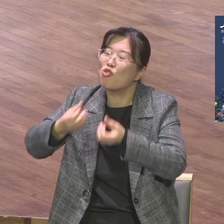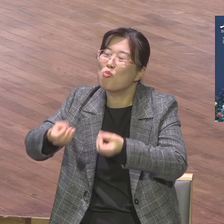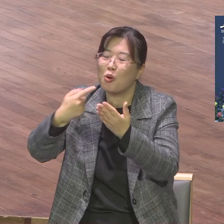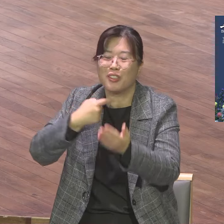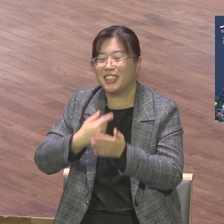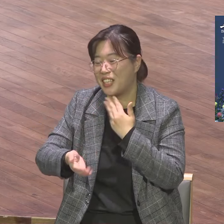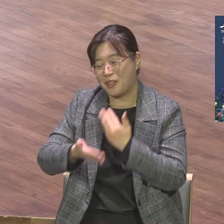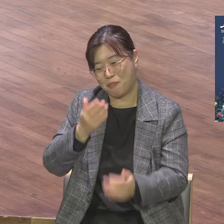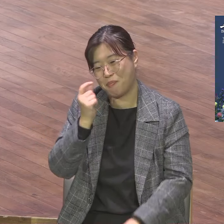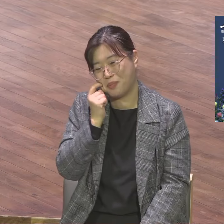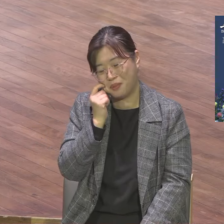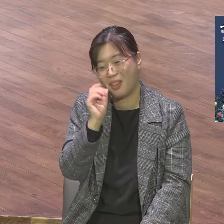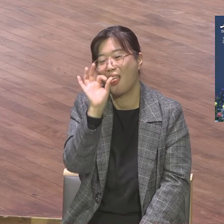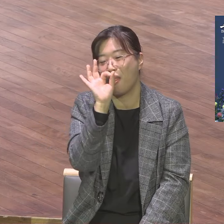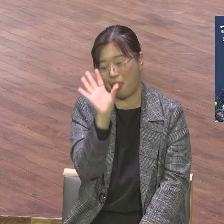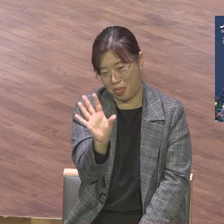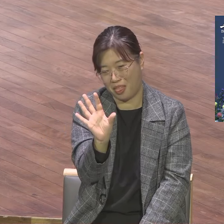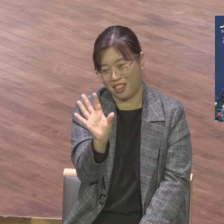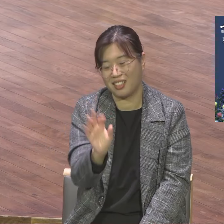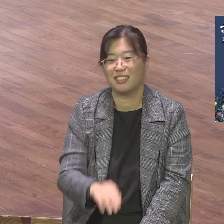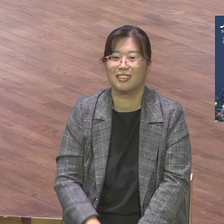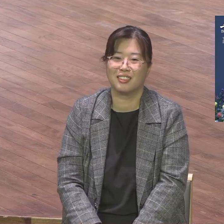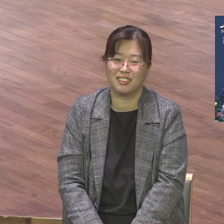증인으로 서게 해 주신다.